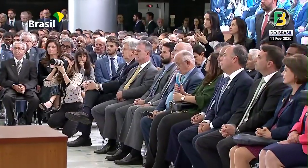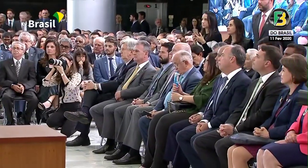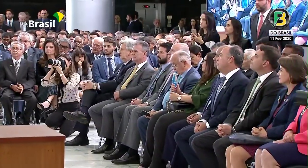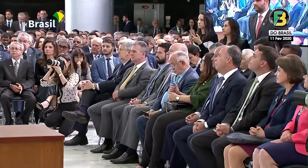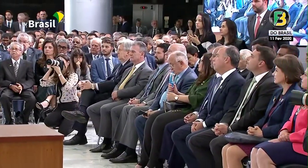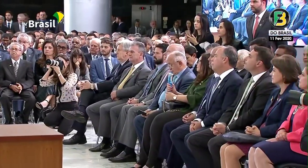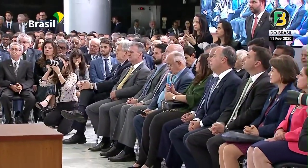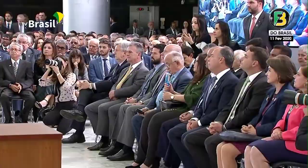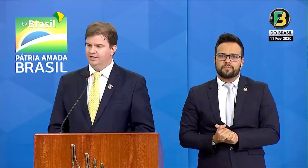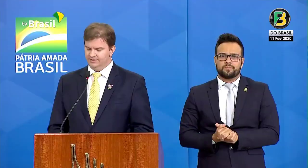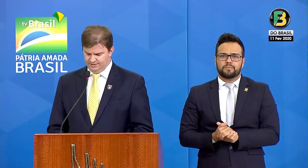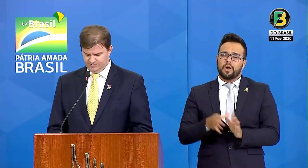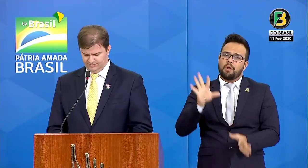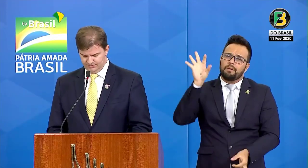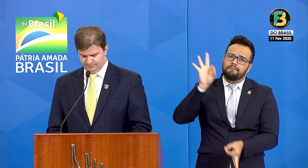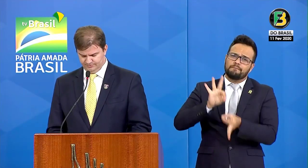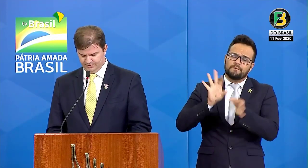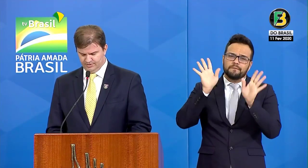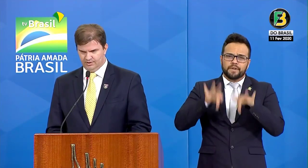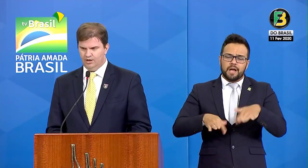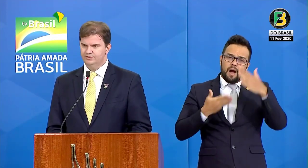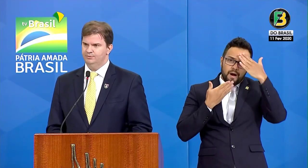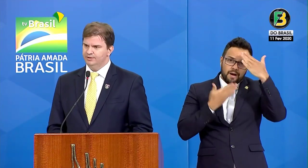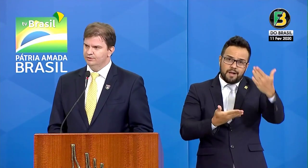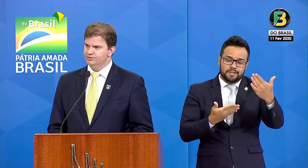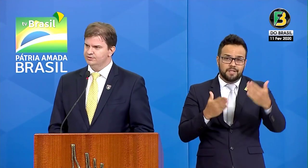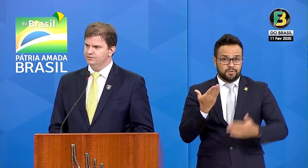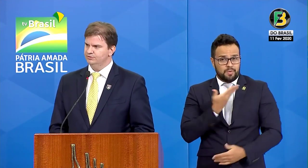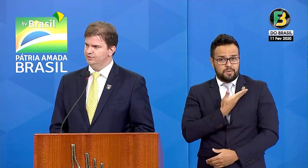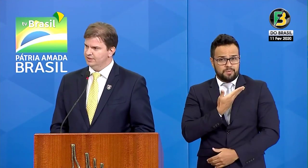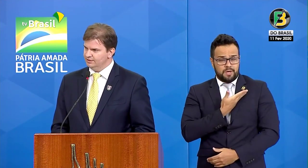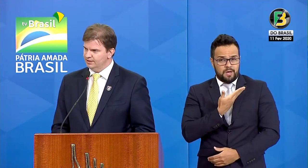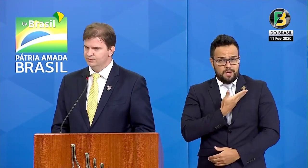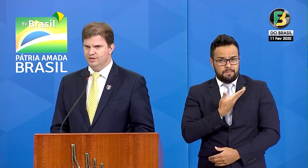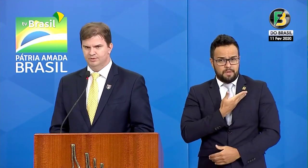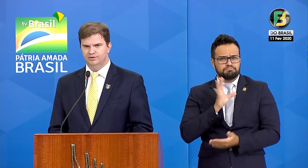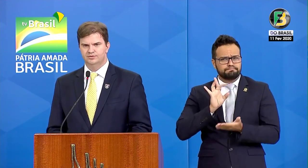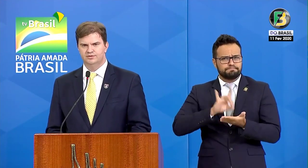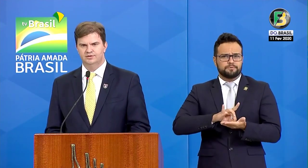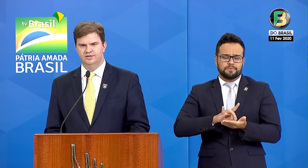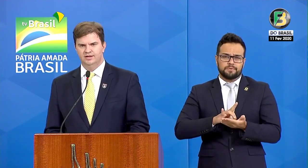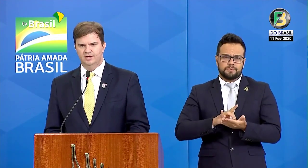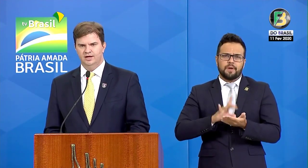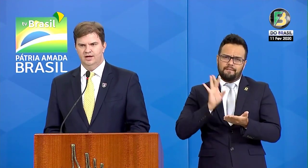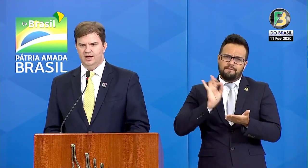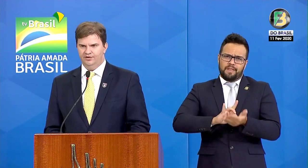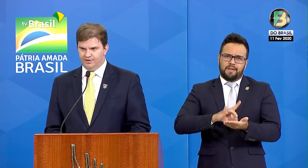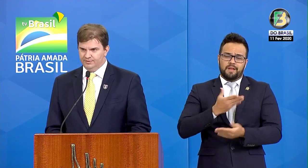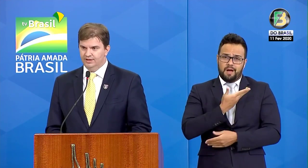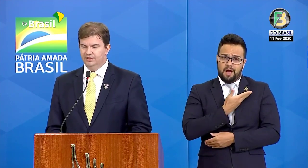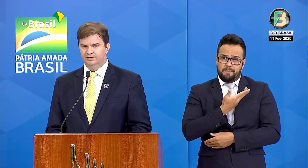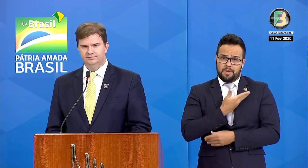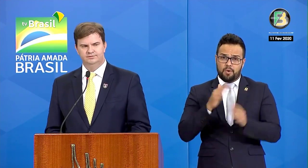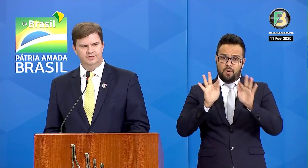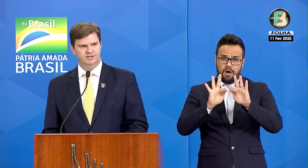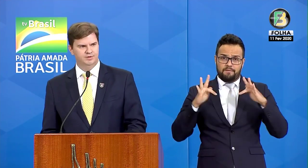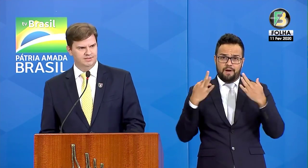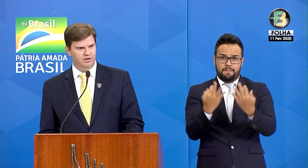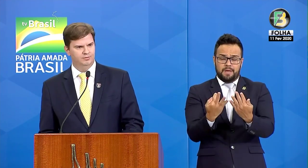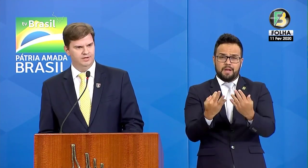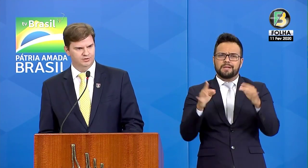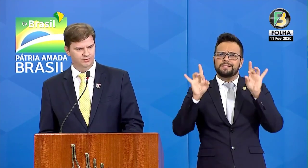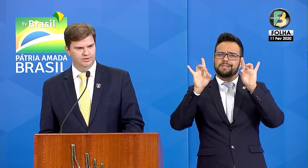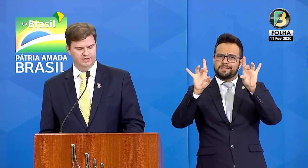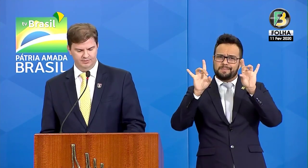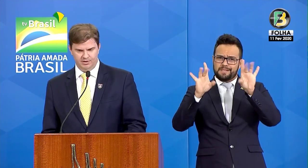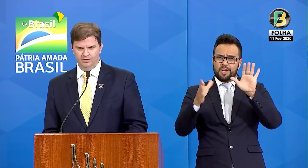Por fim, agradeço aos amigos, os verdadeiros amigos, à família, em